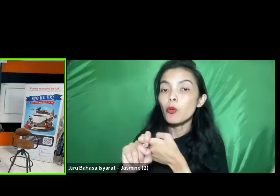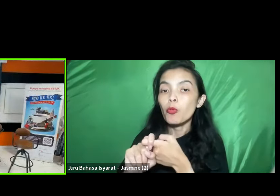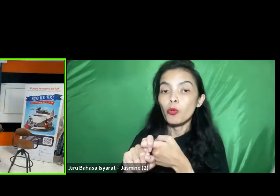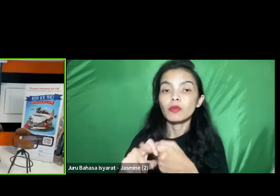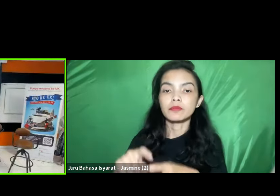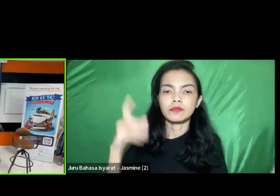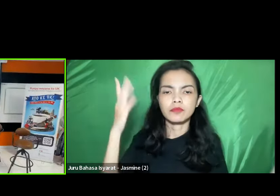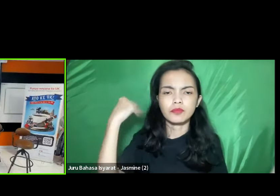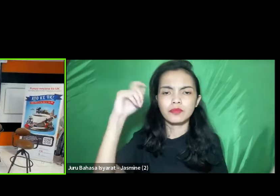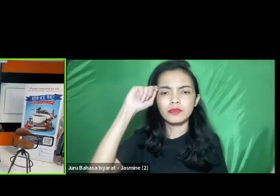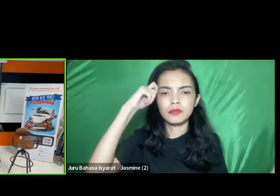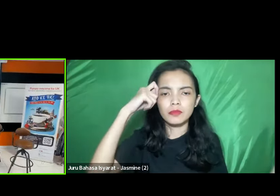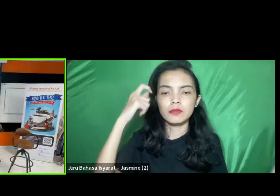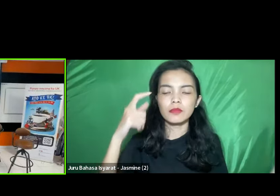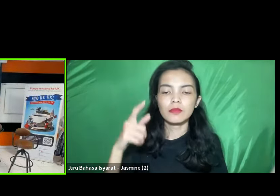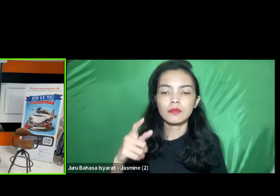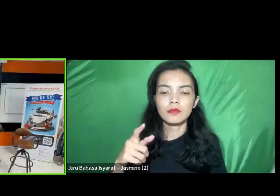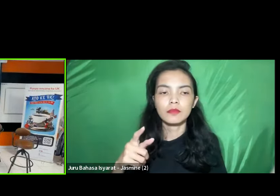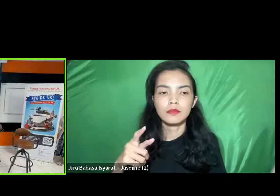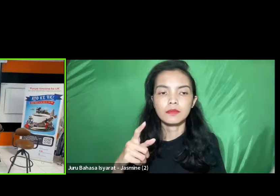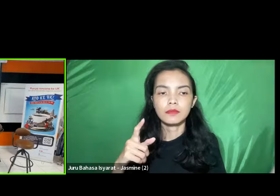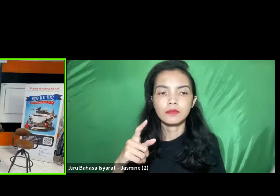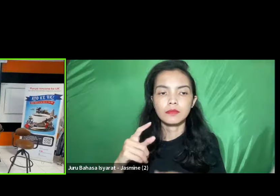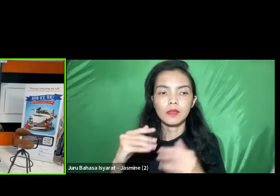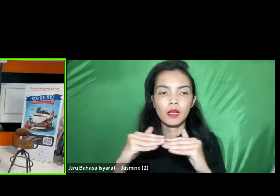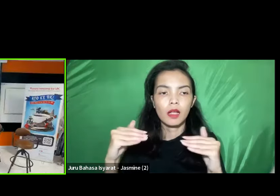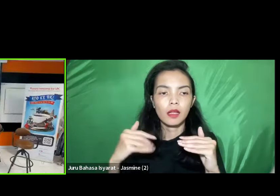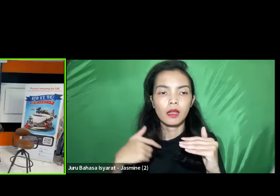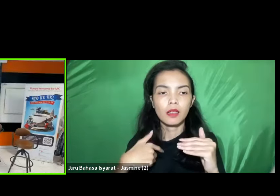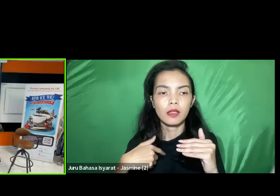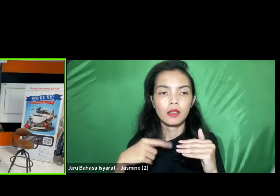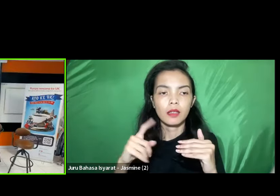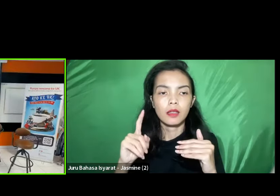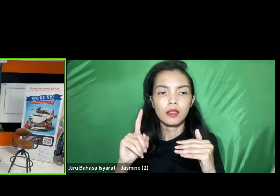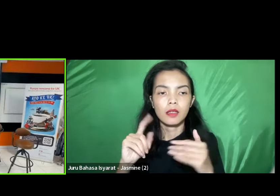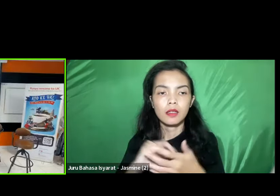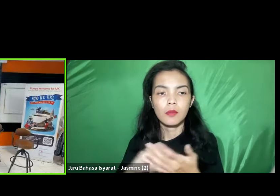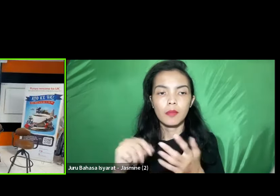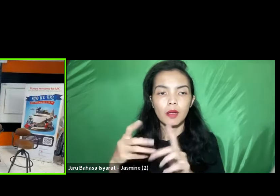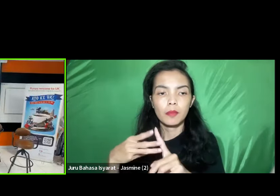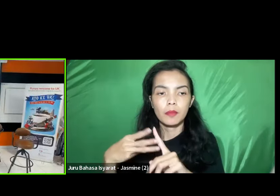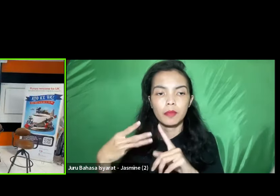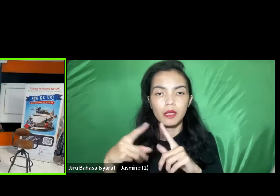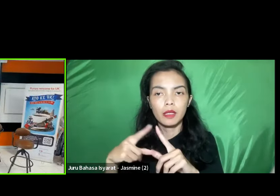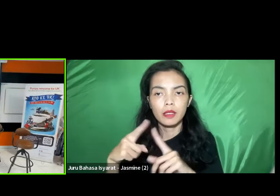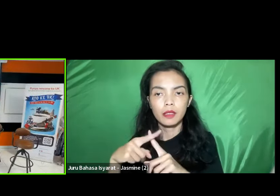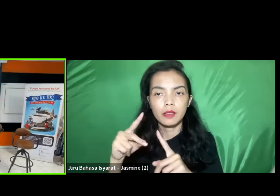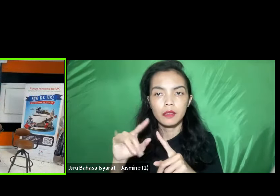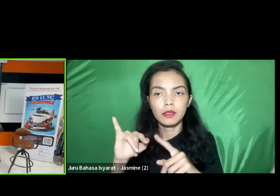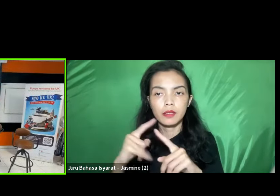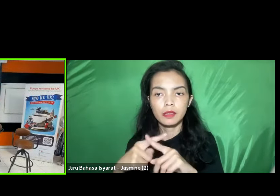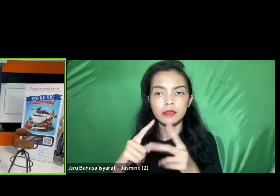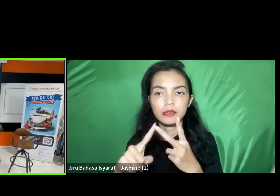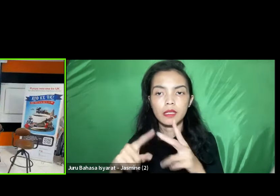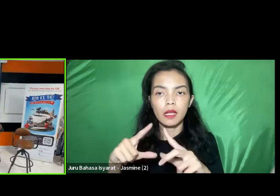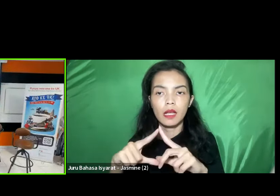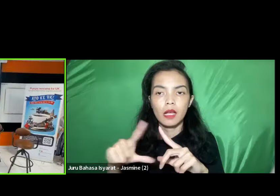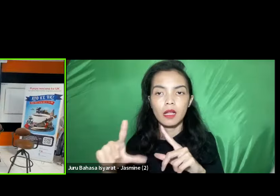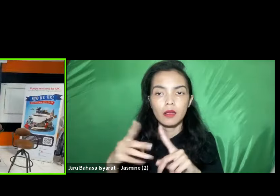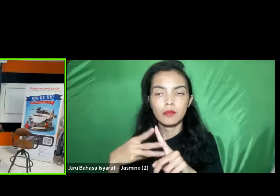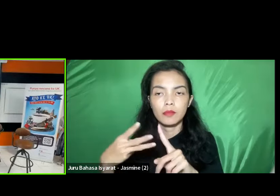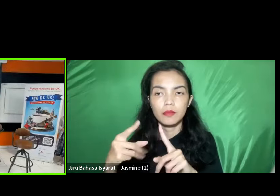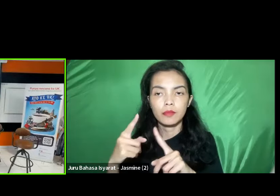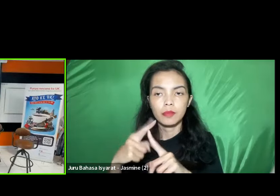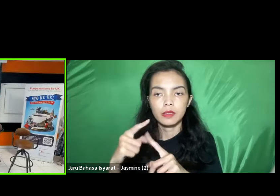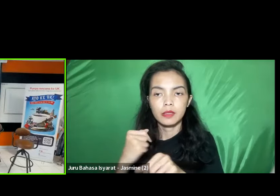aku ingat banget e ada di angkatan aku itu namanya ada di on dan juga gitu ya mereka